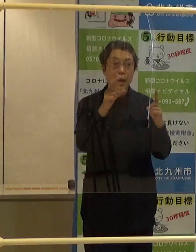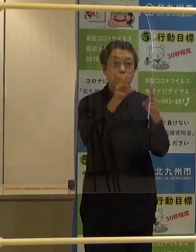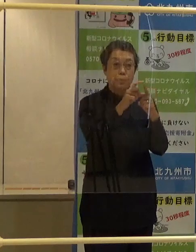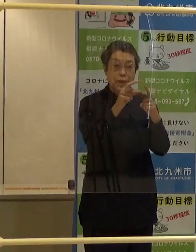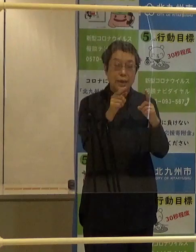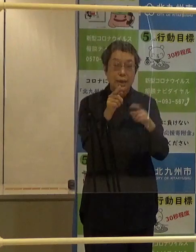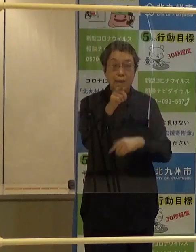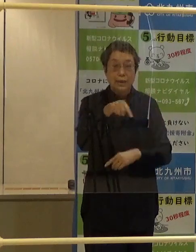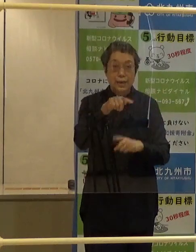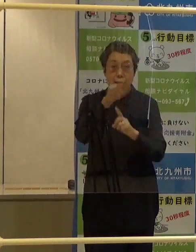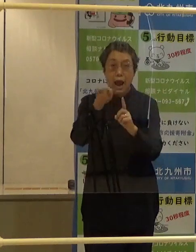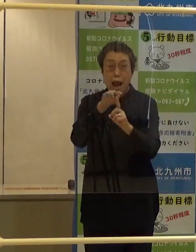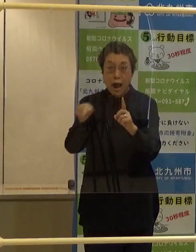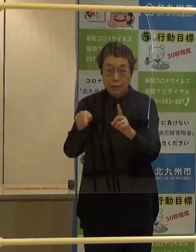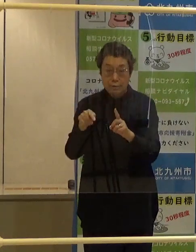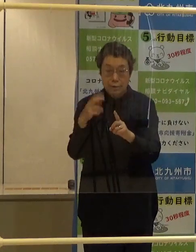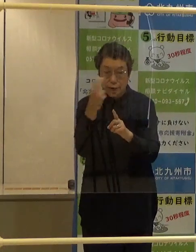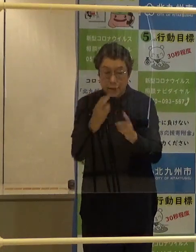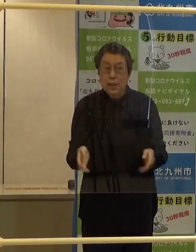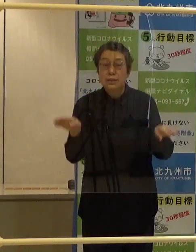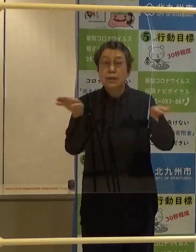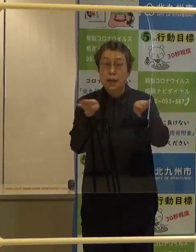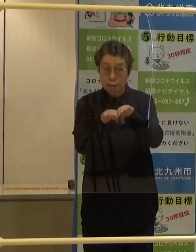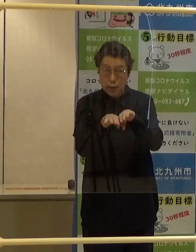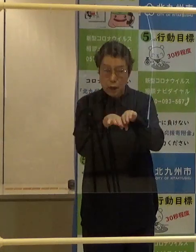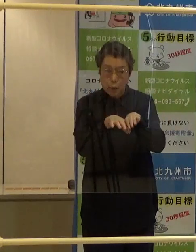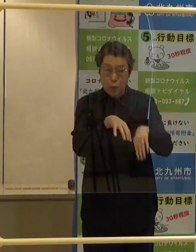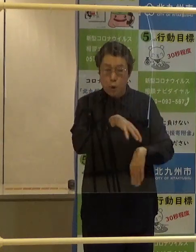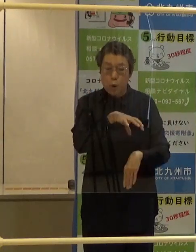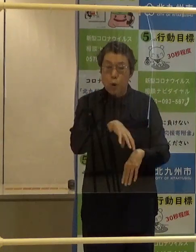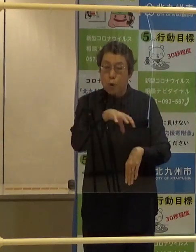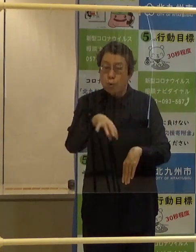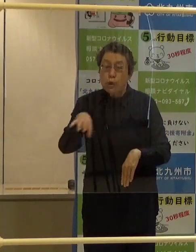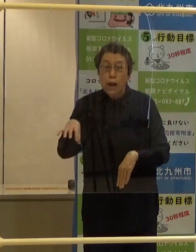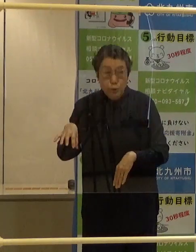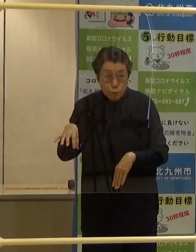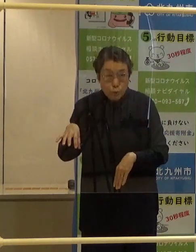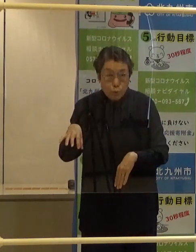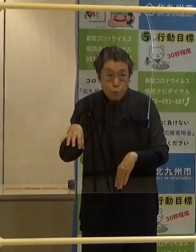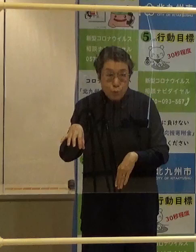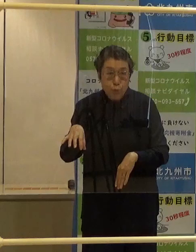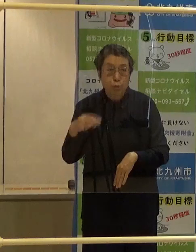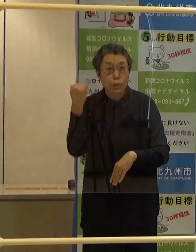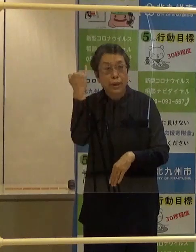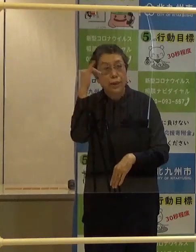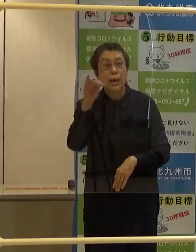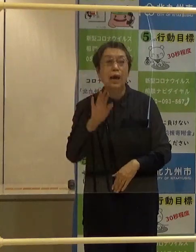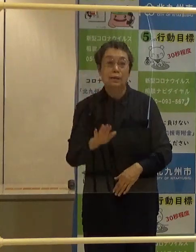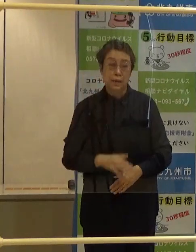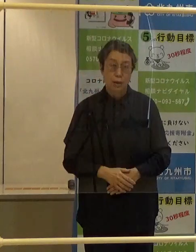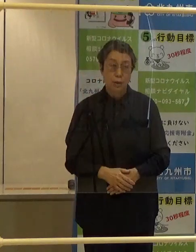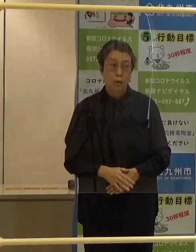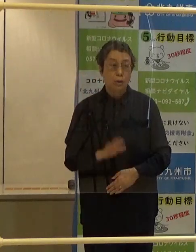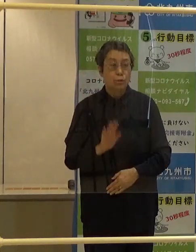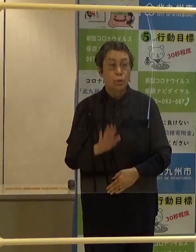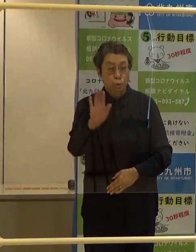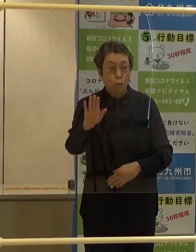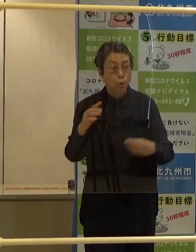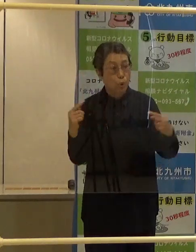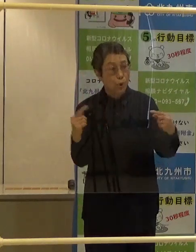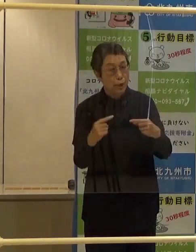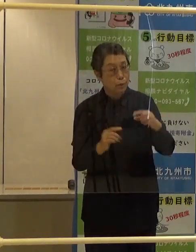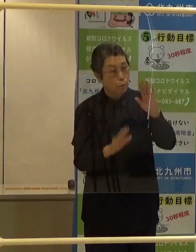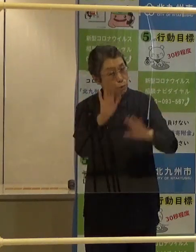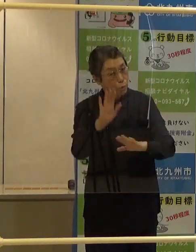センターを増設するという考えを示されていらっしゃいましたが、その後 の検討状況について教え